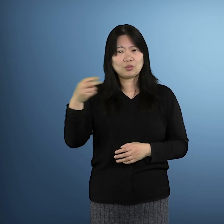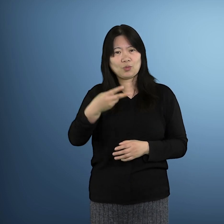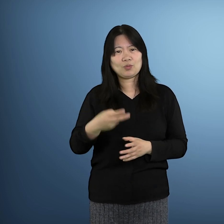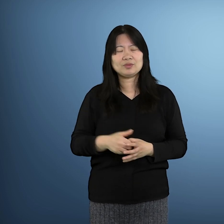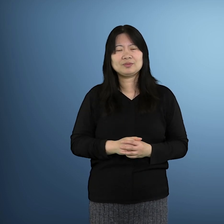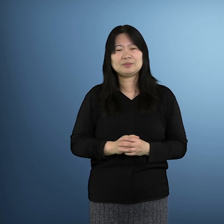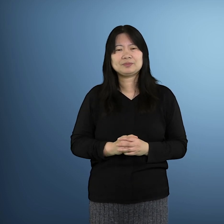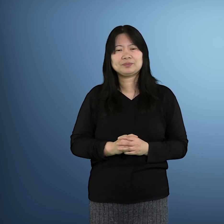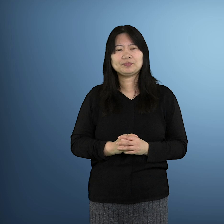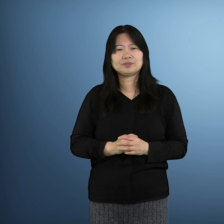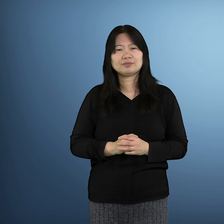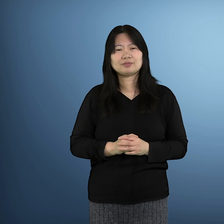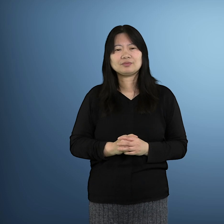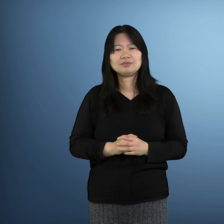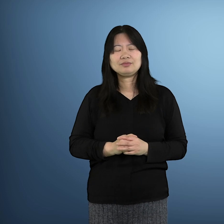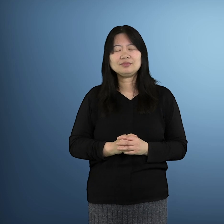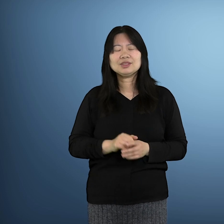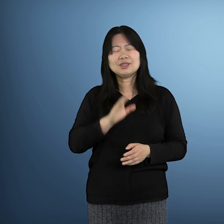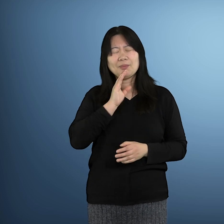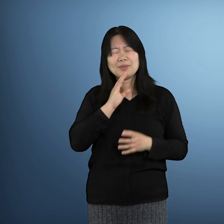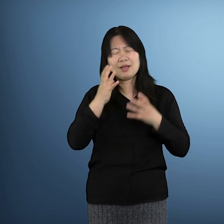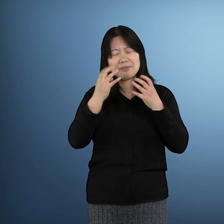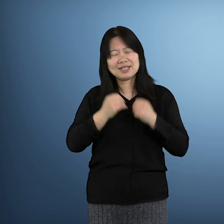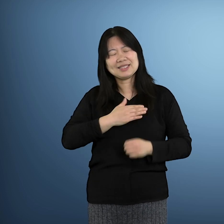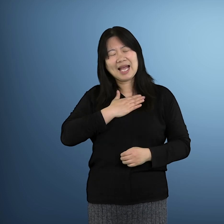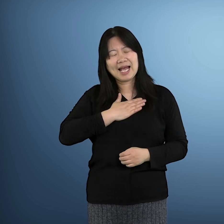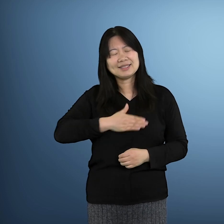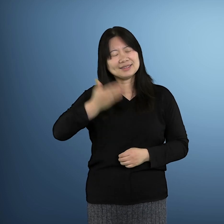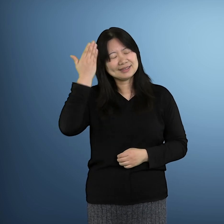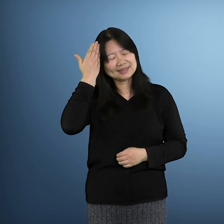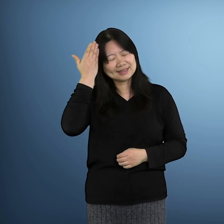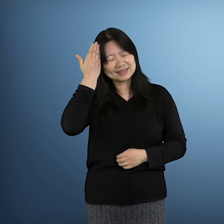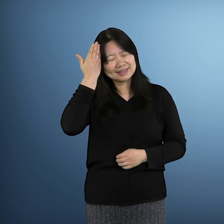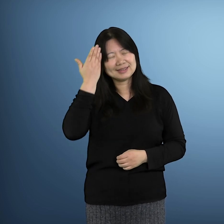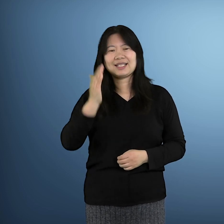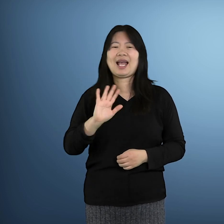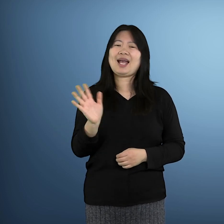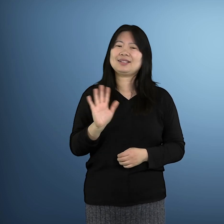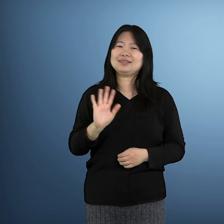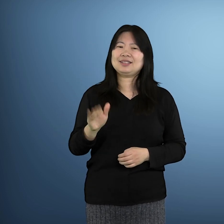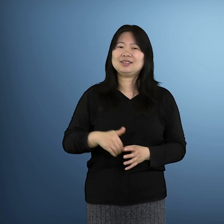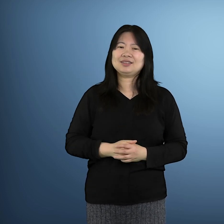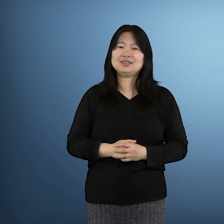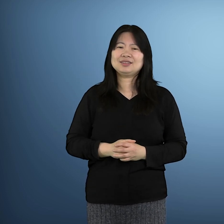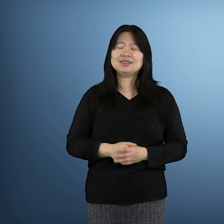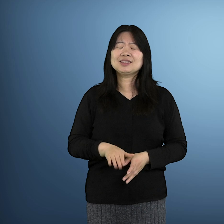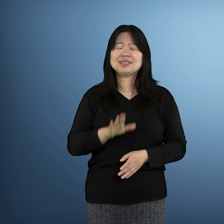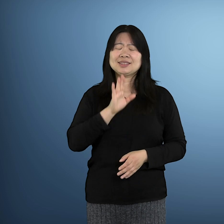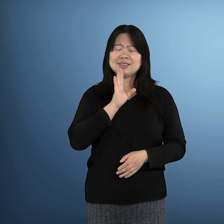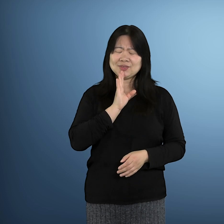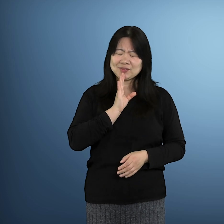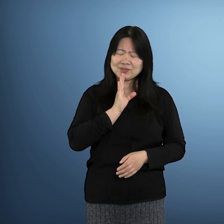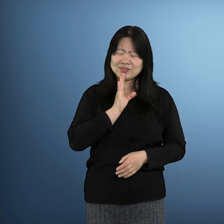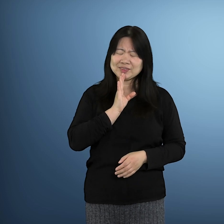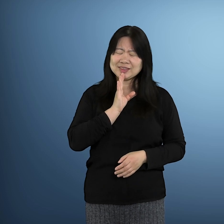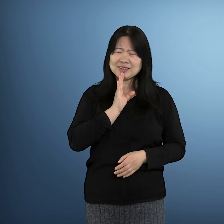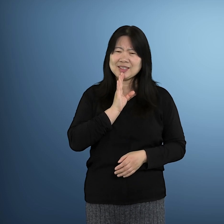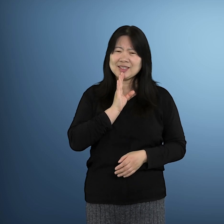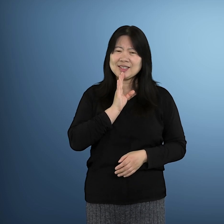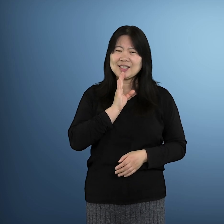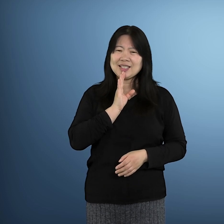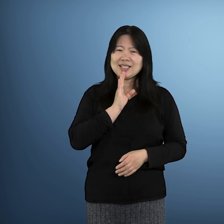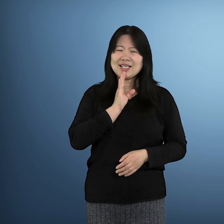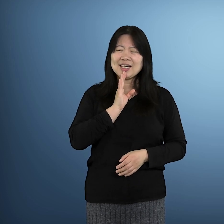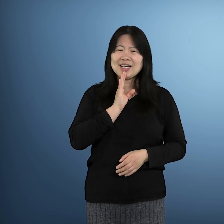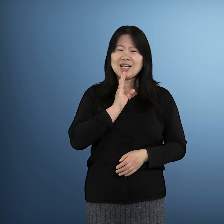그리고 얼마나 많이 아느냐가 중요한 것이 아니고 얼마나 사느냐가